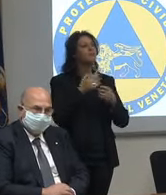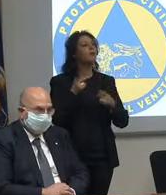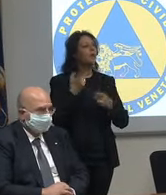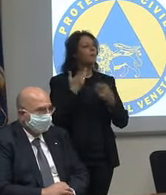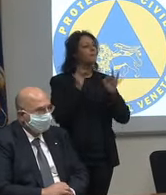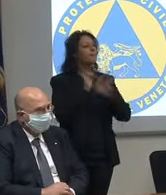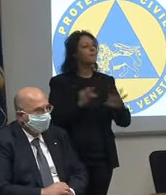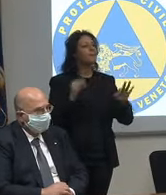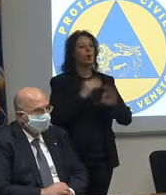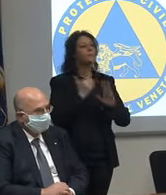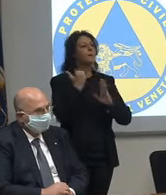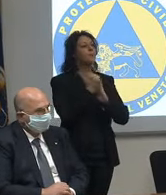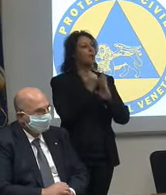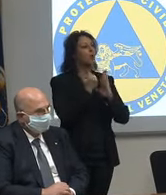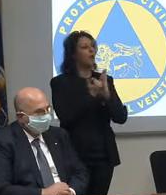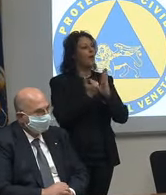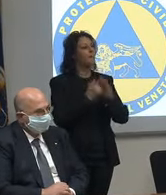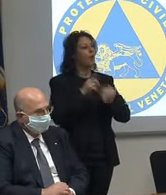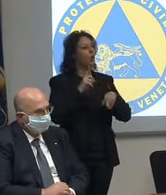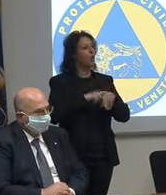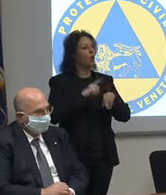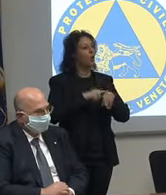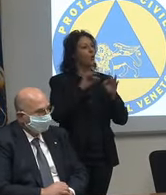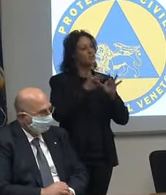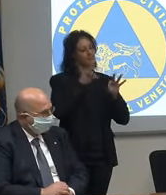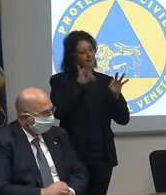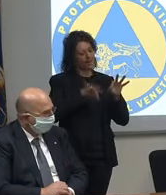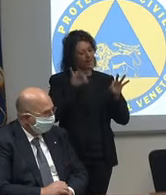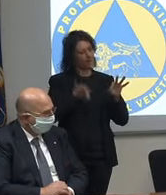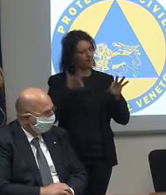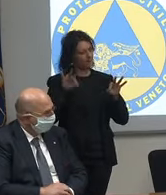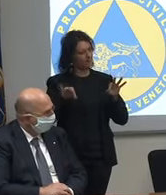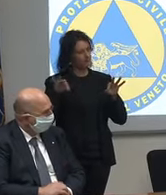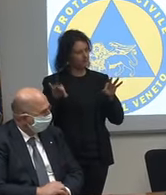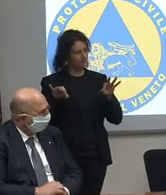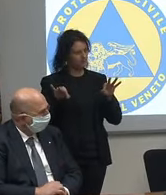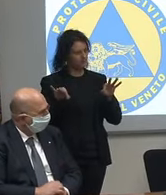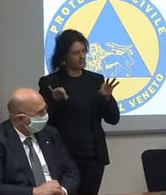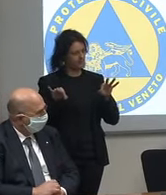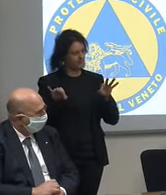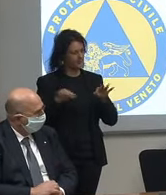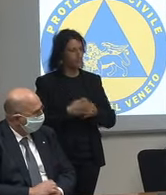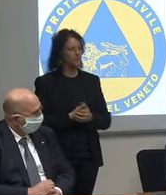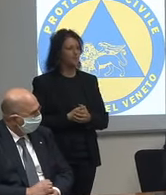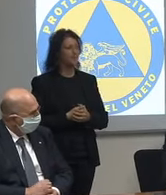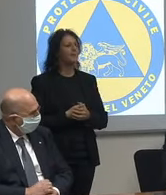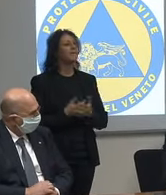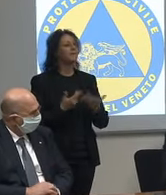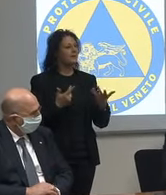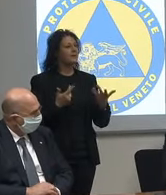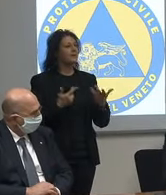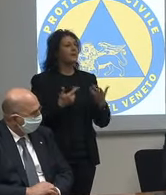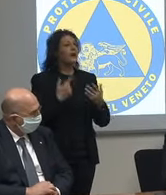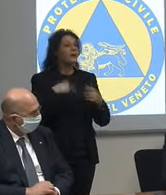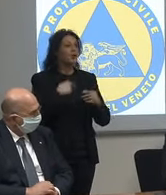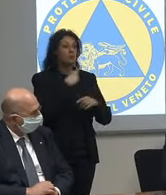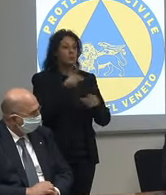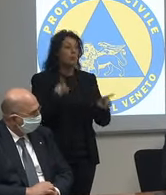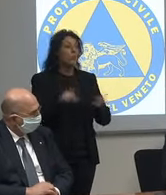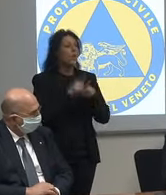aveva fatto un cronoprogramma nel quale, come dicevamo, mi unisco anche all'appello del governatore perché ci sia concesso di